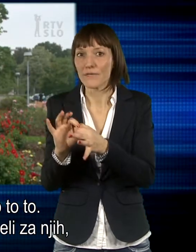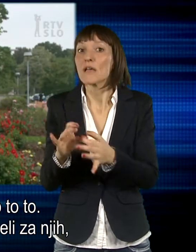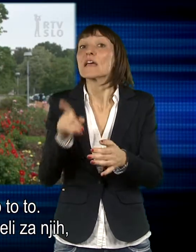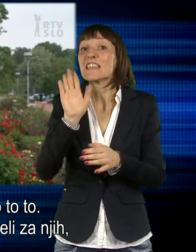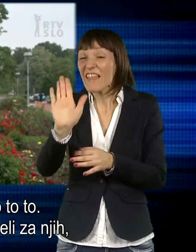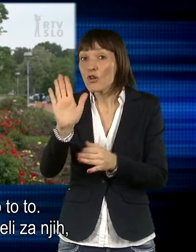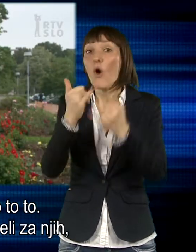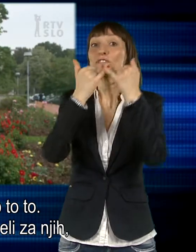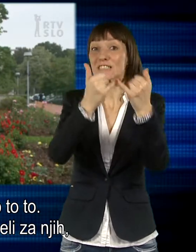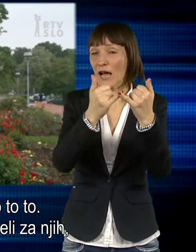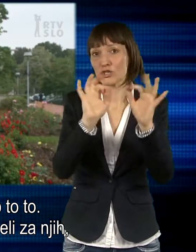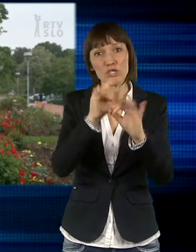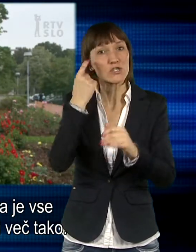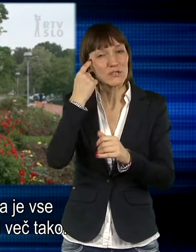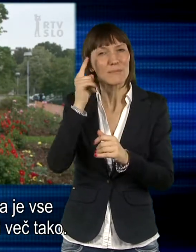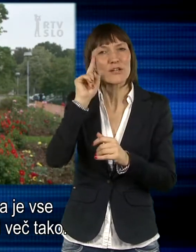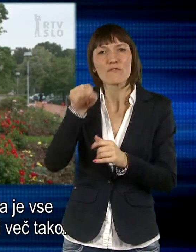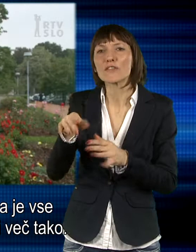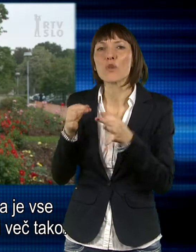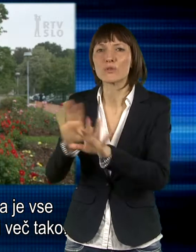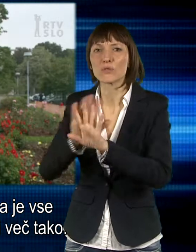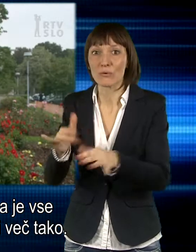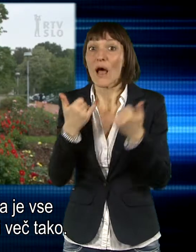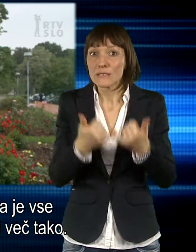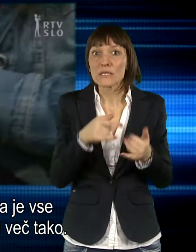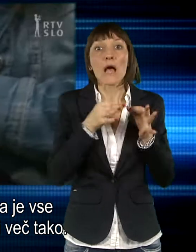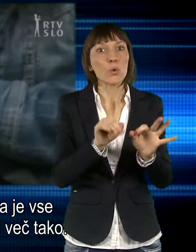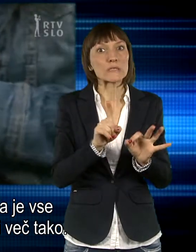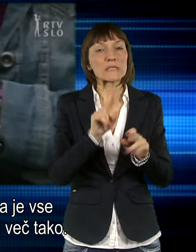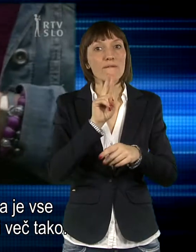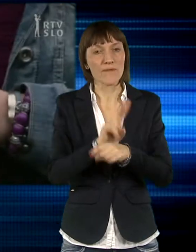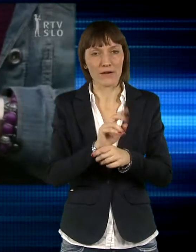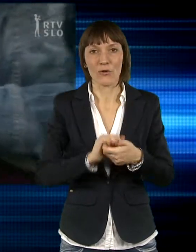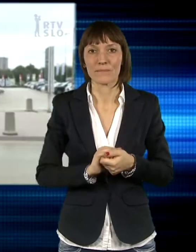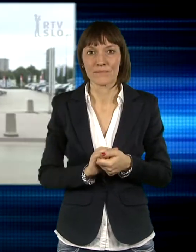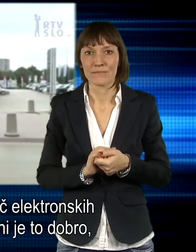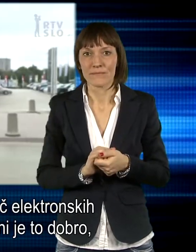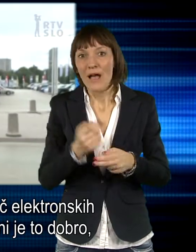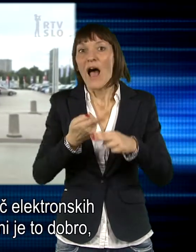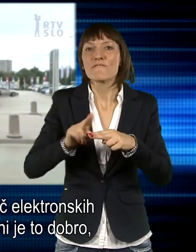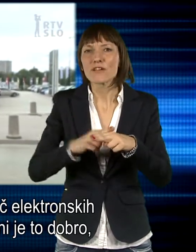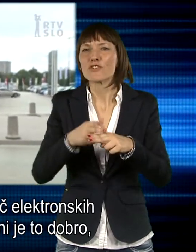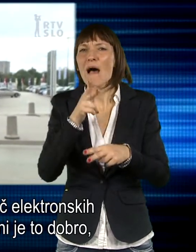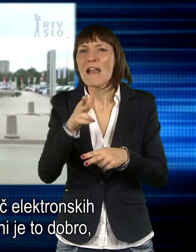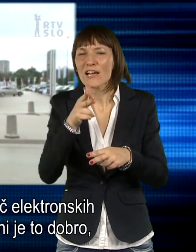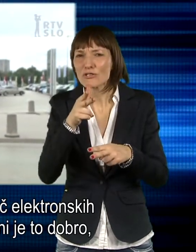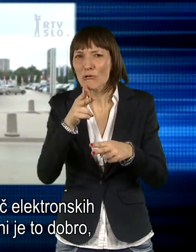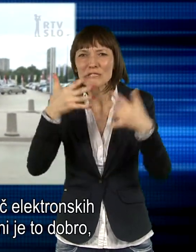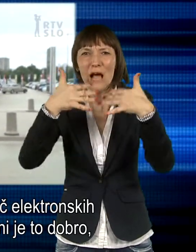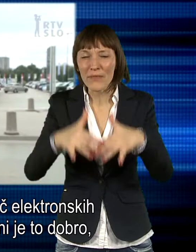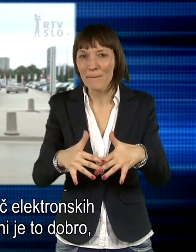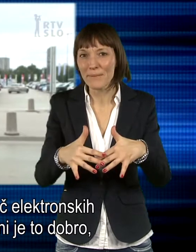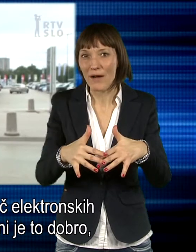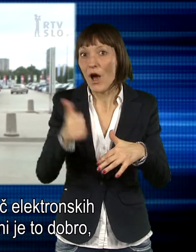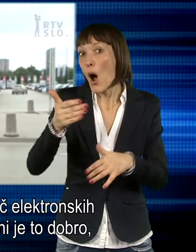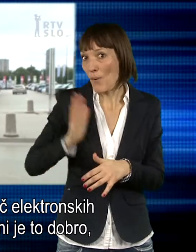In starši niso skrbeli za njih, ker so vedeli, da je vse v redu. Zdaj pa pač tega ni več. Zdaj imamo veliko več elektronskih